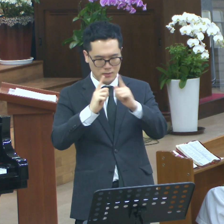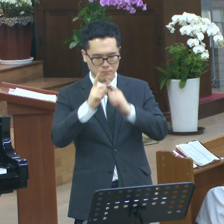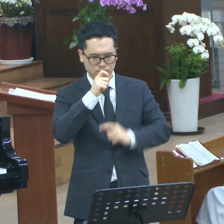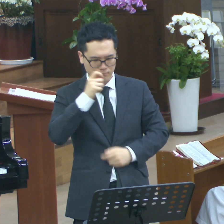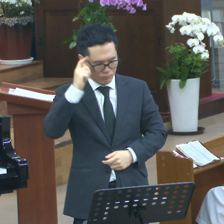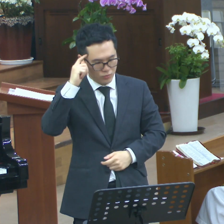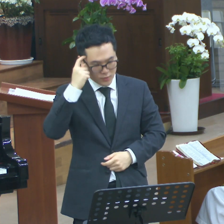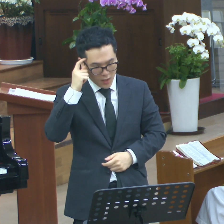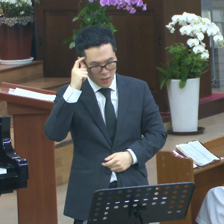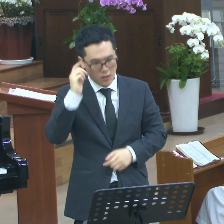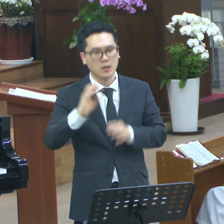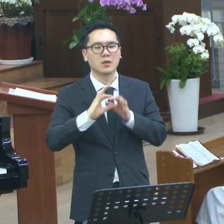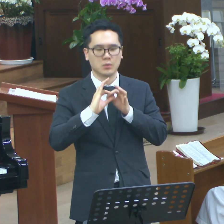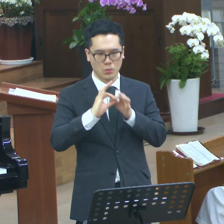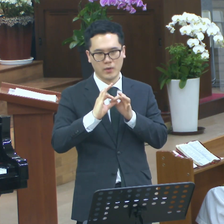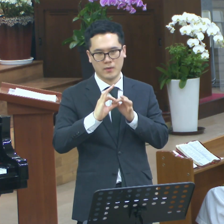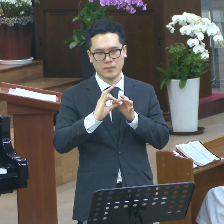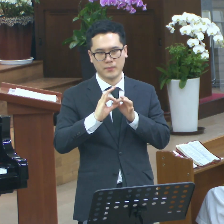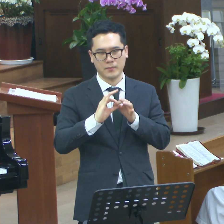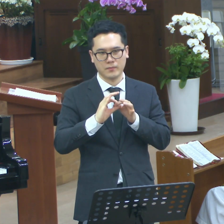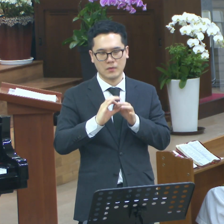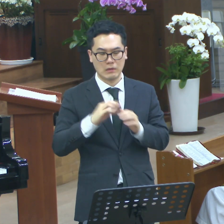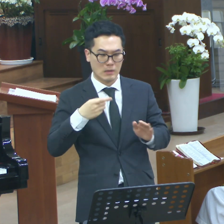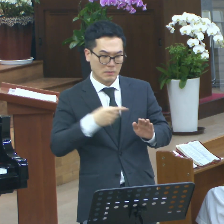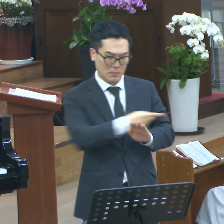다 우리를 실망시킨다. 그런 얘기예요.